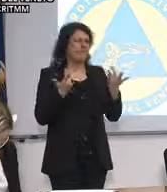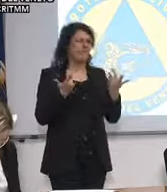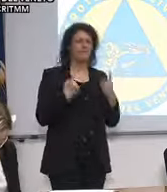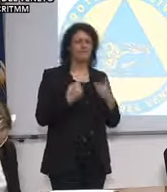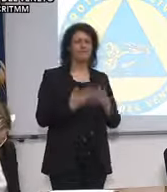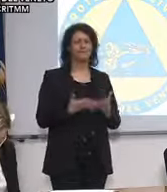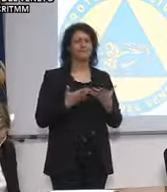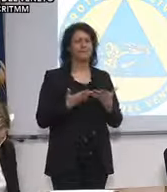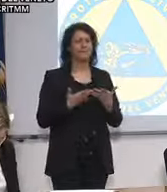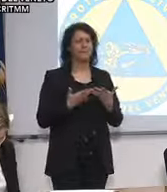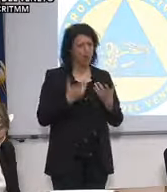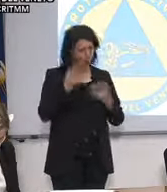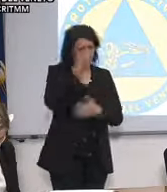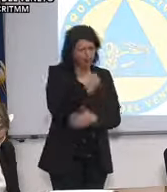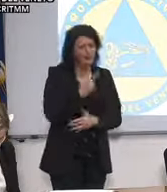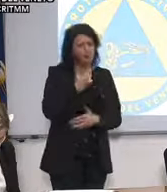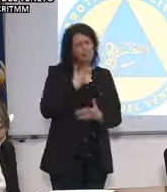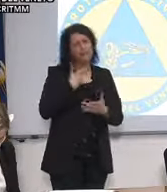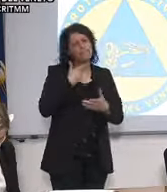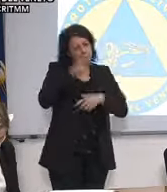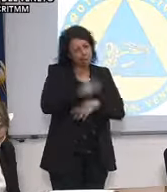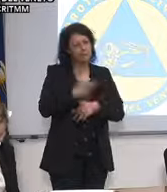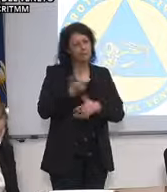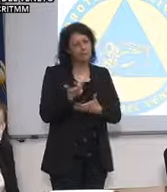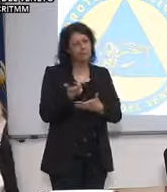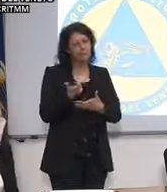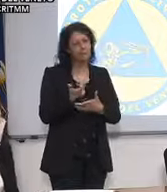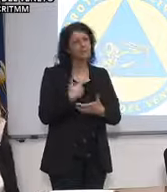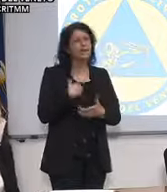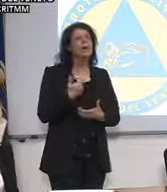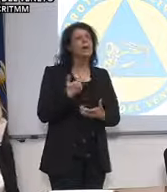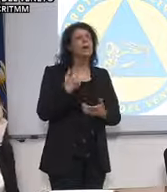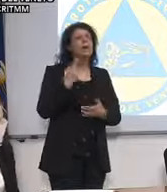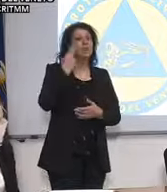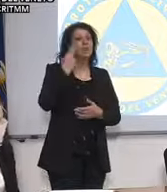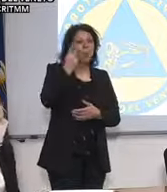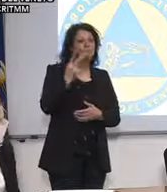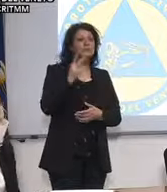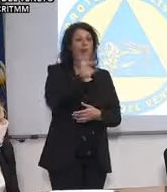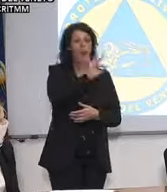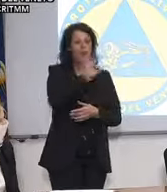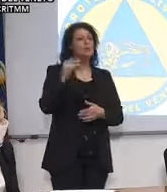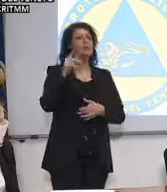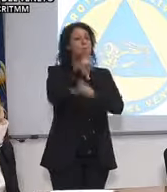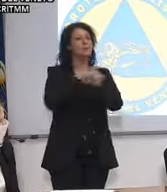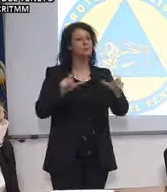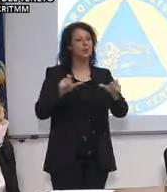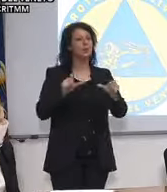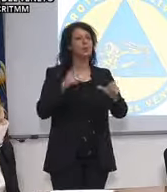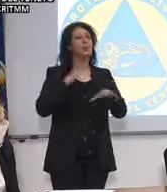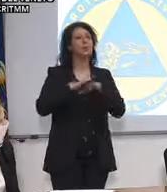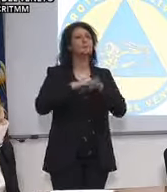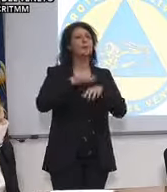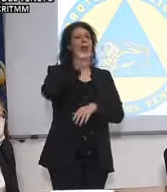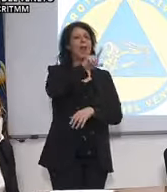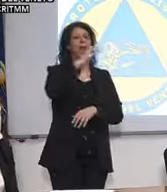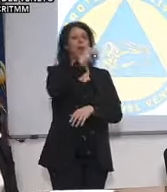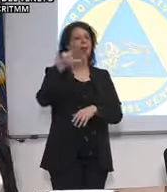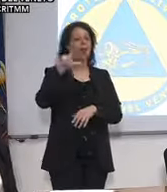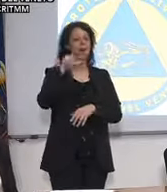i disinfettanti per farci... Io ci ho conosciuto persone che si lavavano con l'alcol in passato, ma quella diventa una